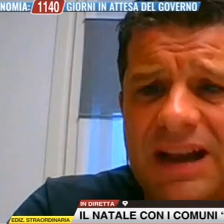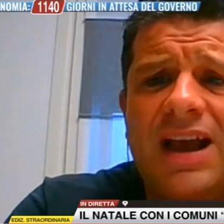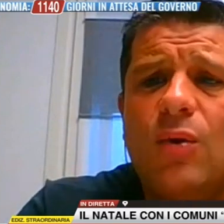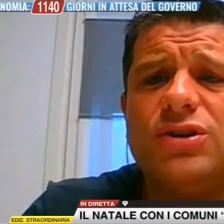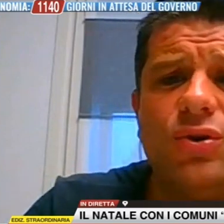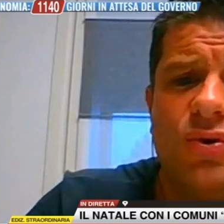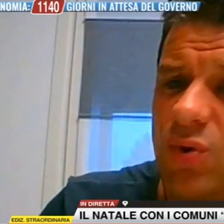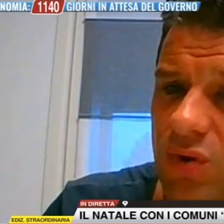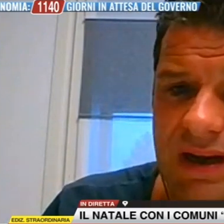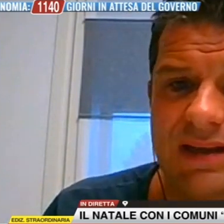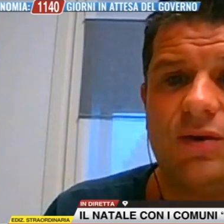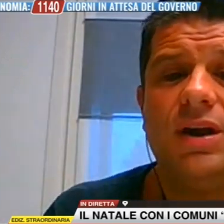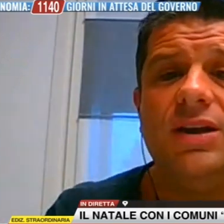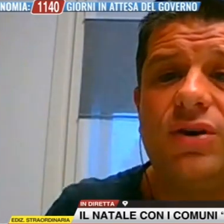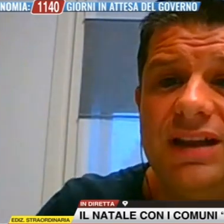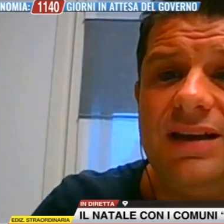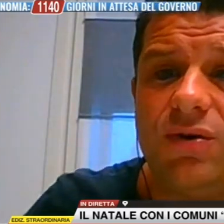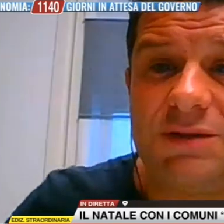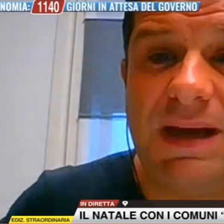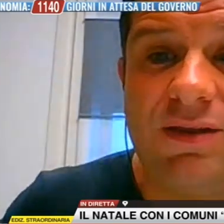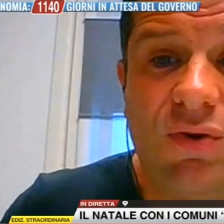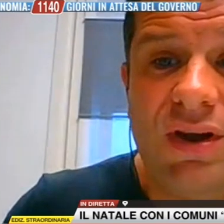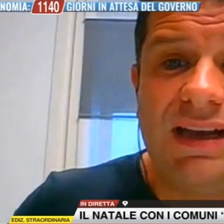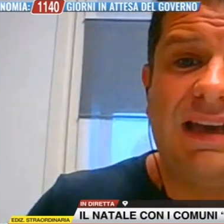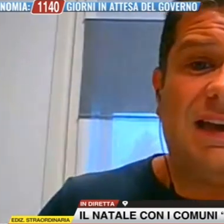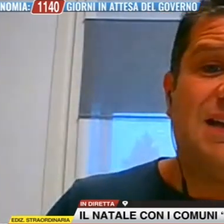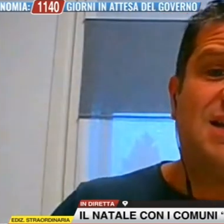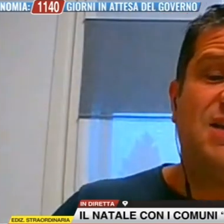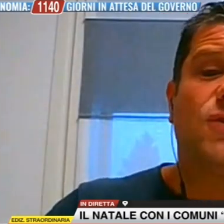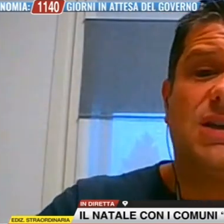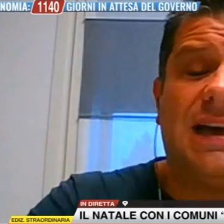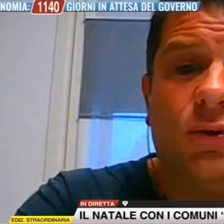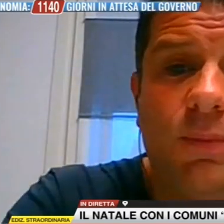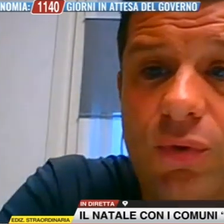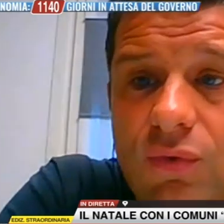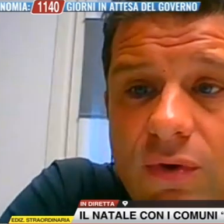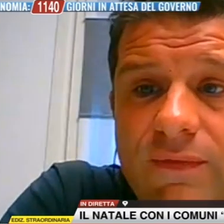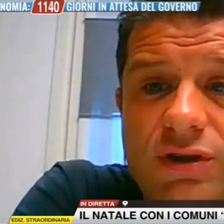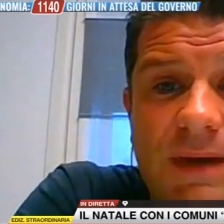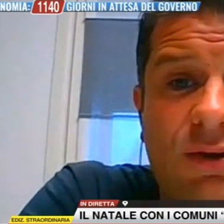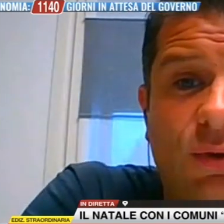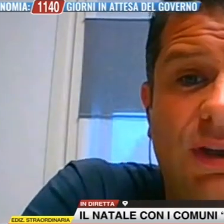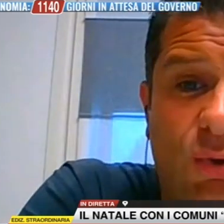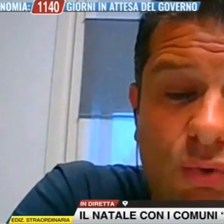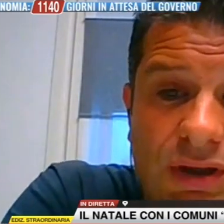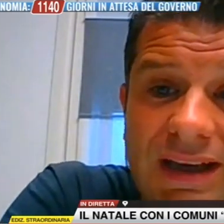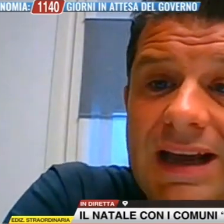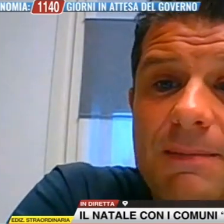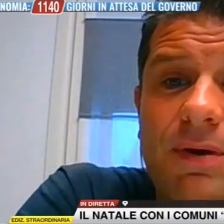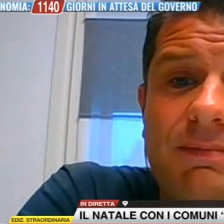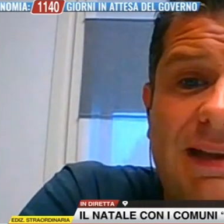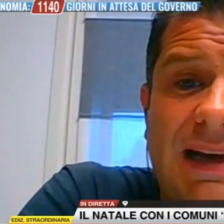ad aprile. Questo io non lo critico, io critico l'aspetto che se ci fosse stato più un coinvolgimento di